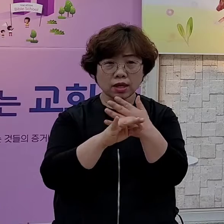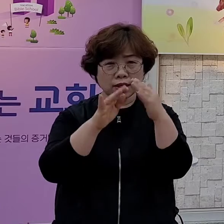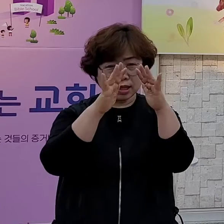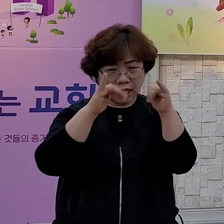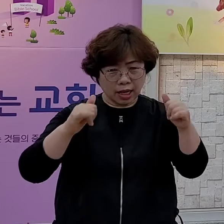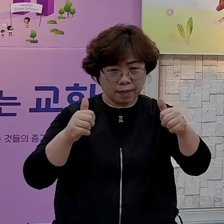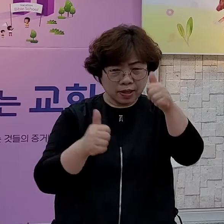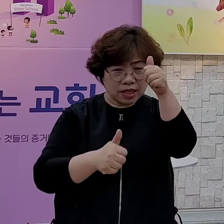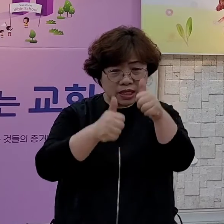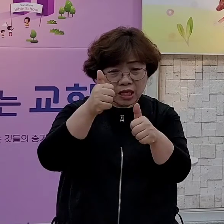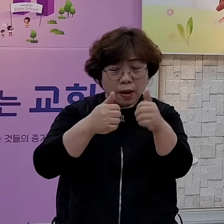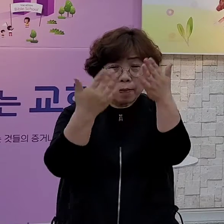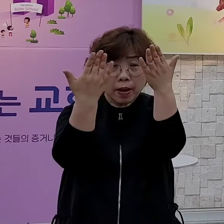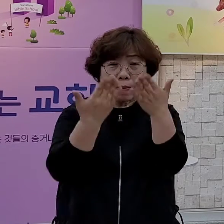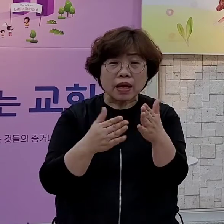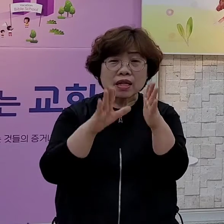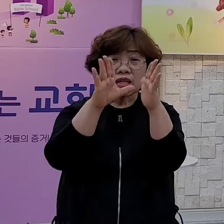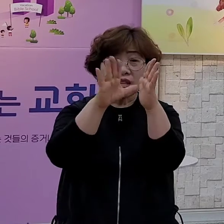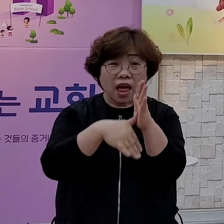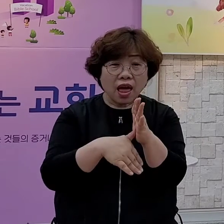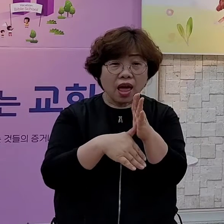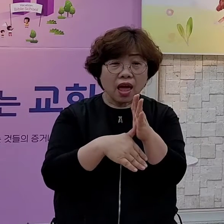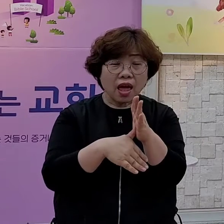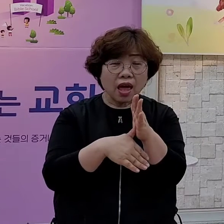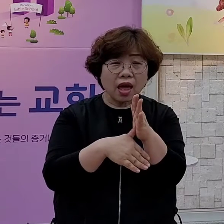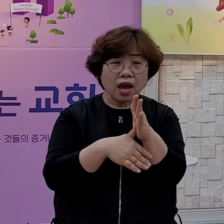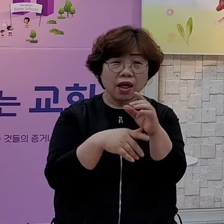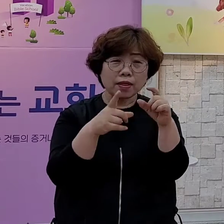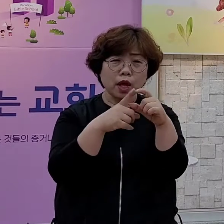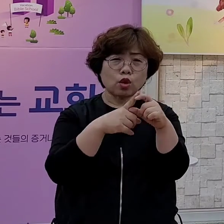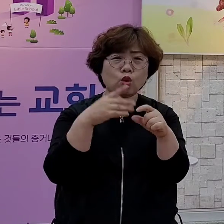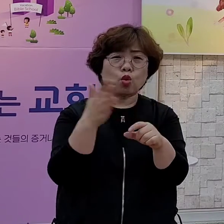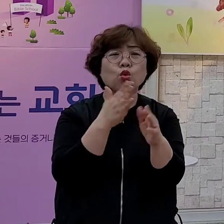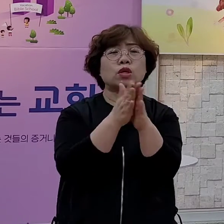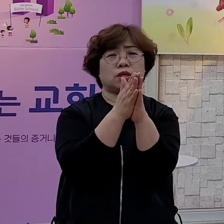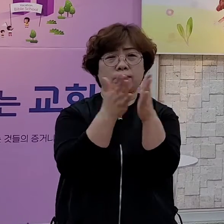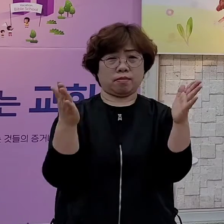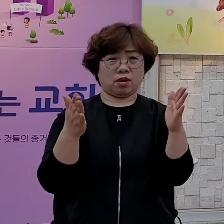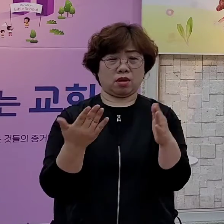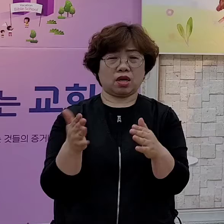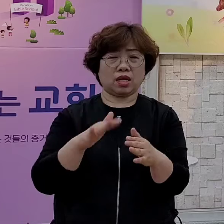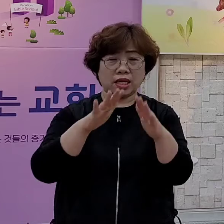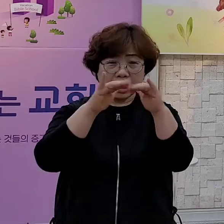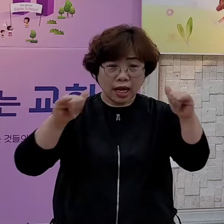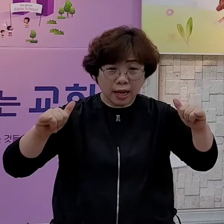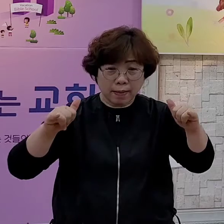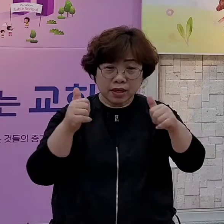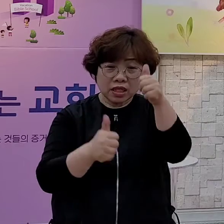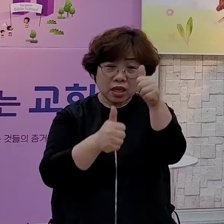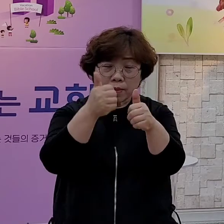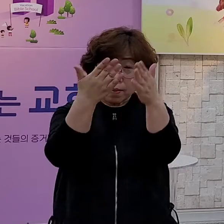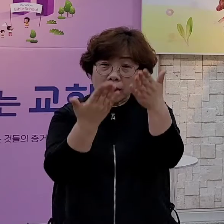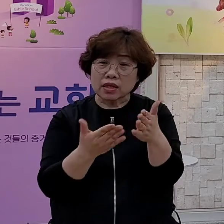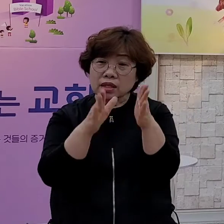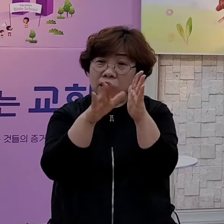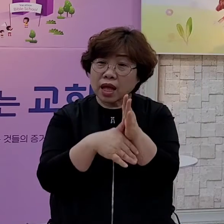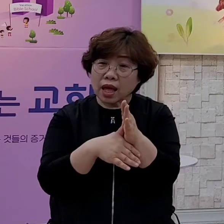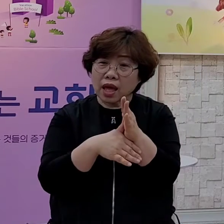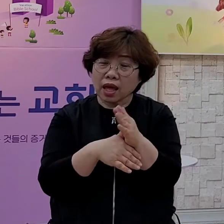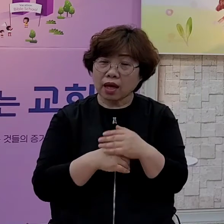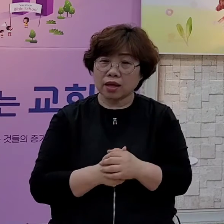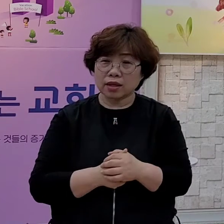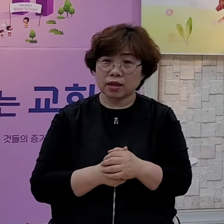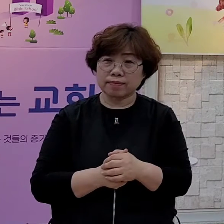사람이 시험을 받을 때에 이렇게 시작하잖아요. 우리 다 읽으셨는데, 사람이 시험을 받을 때에, 아까 우리 1장